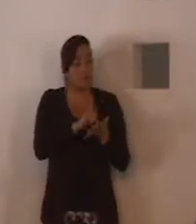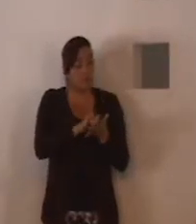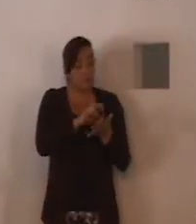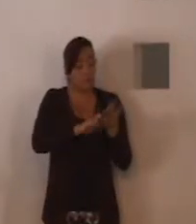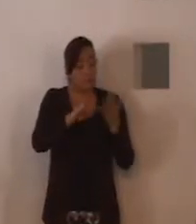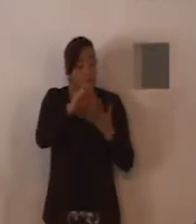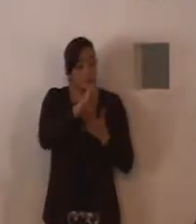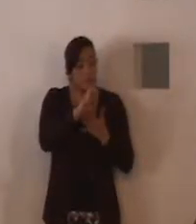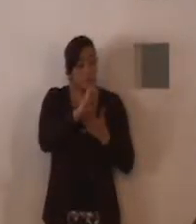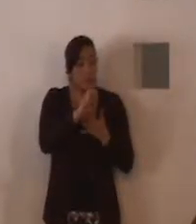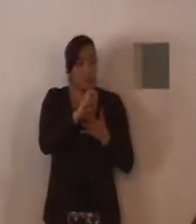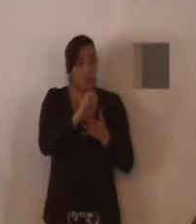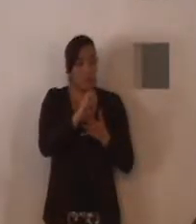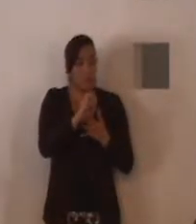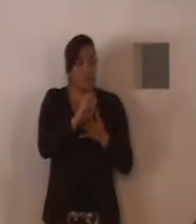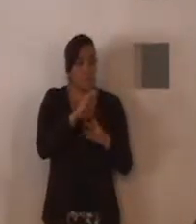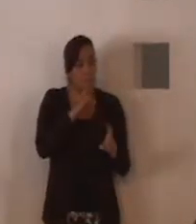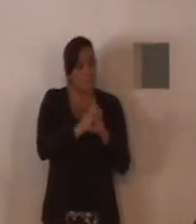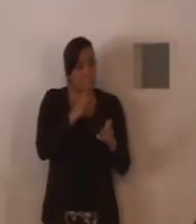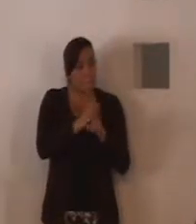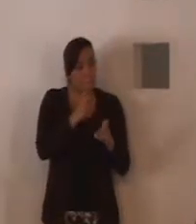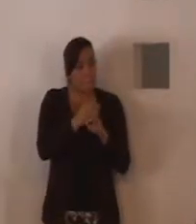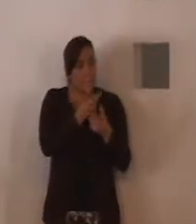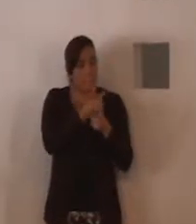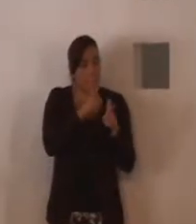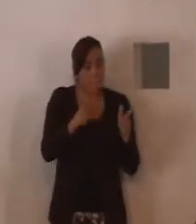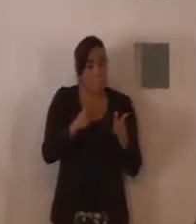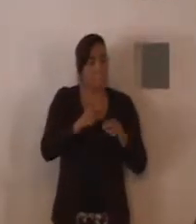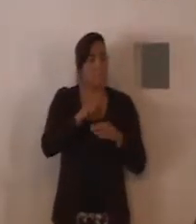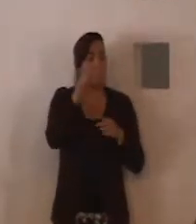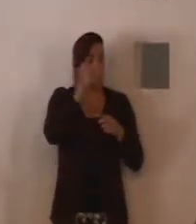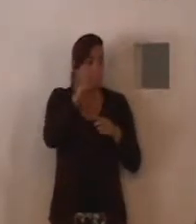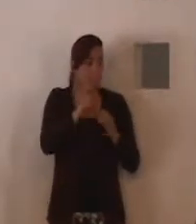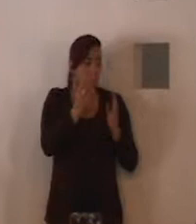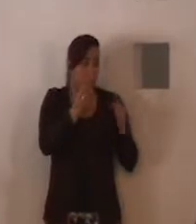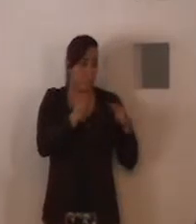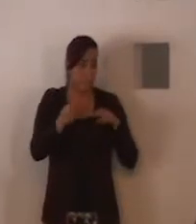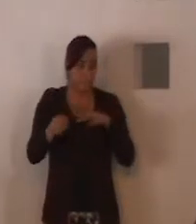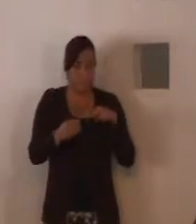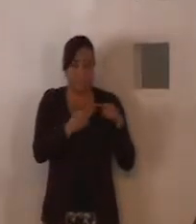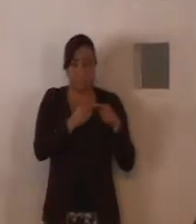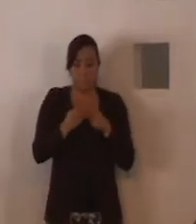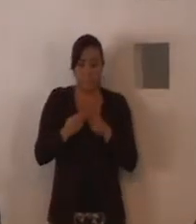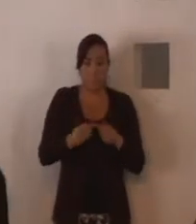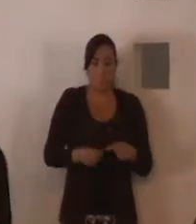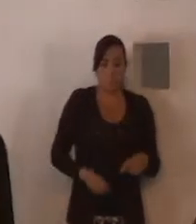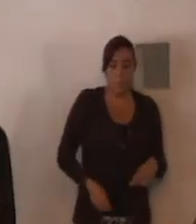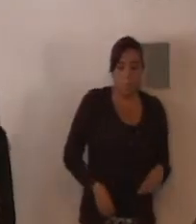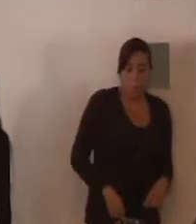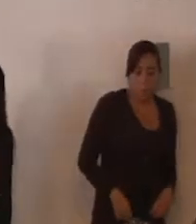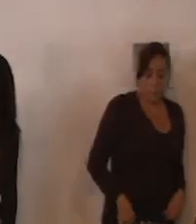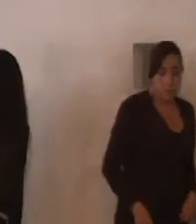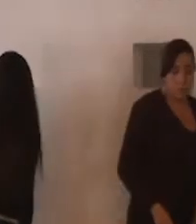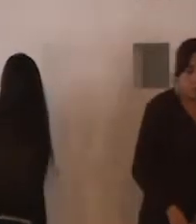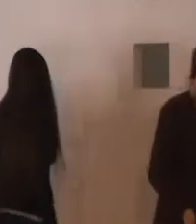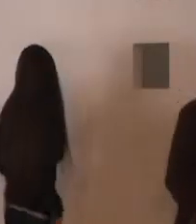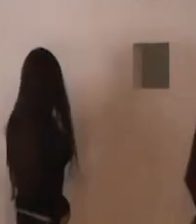mismo nivel los trastornos del lenguaje, las necesidades educativas especiales